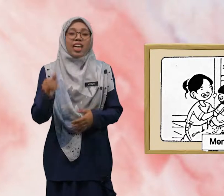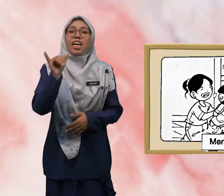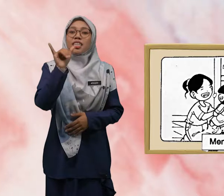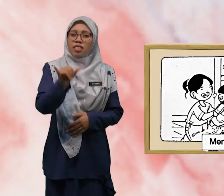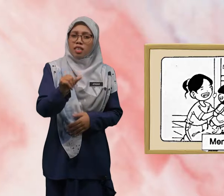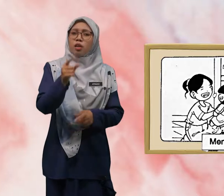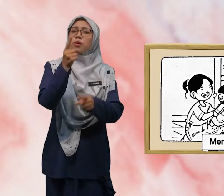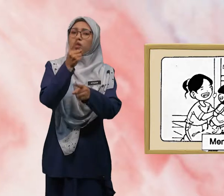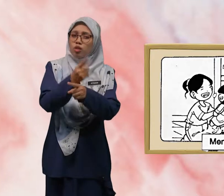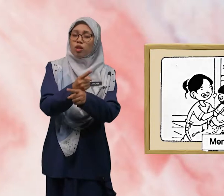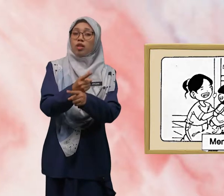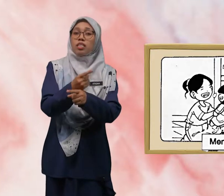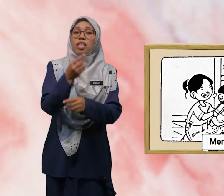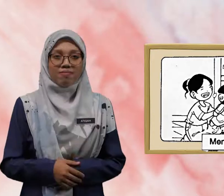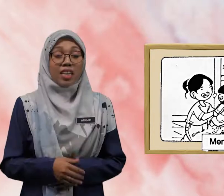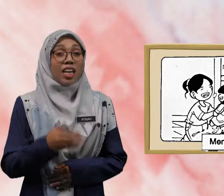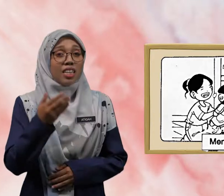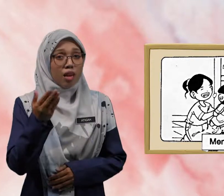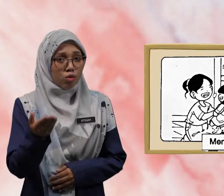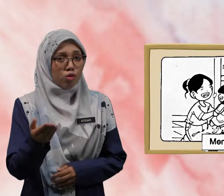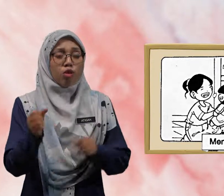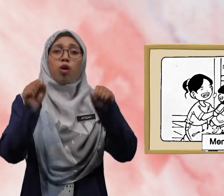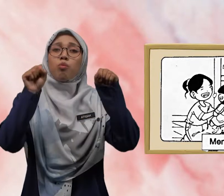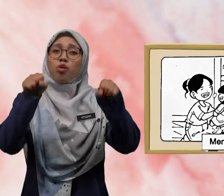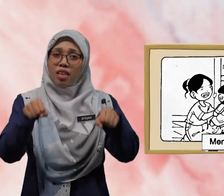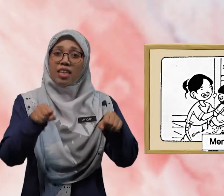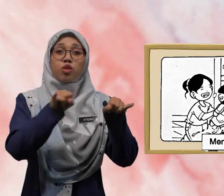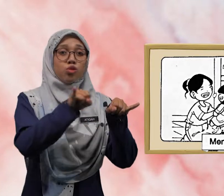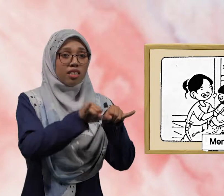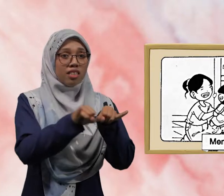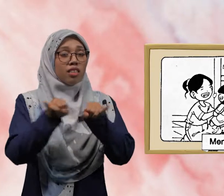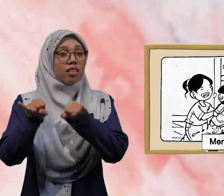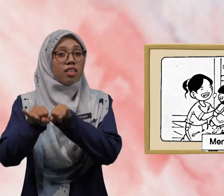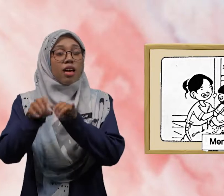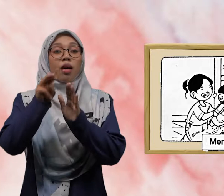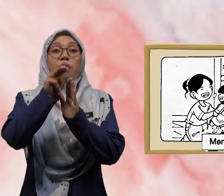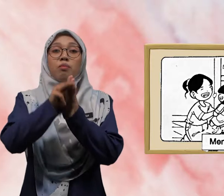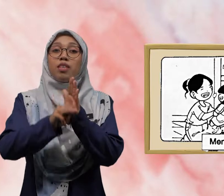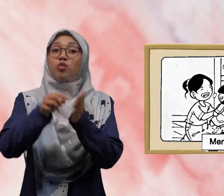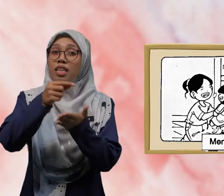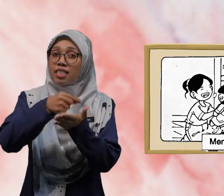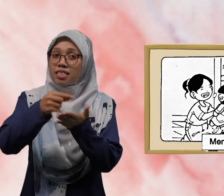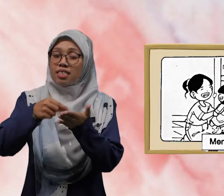ya betul kamu boleh juga menulis